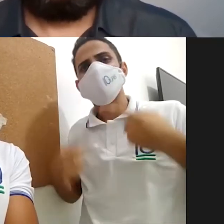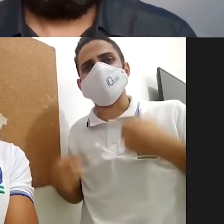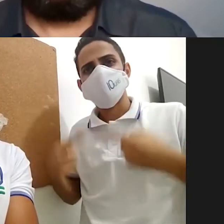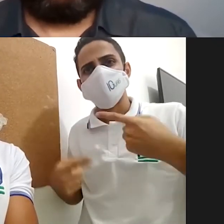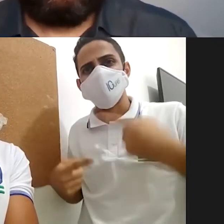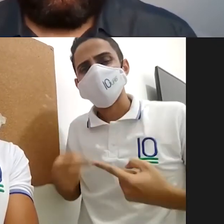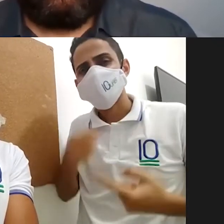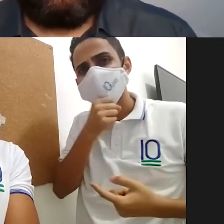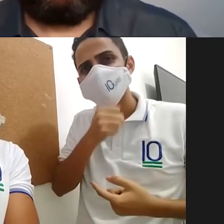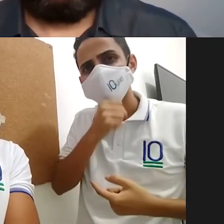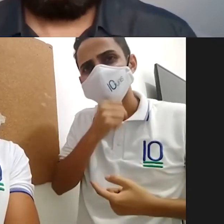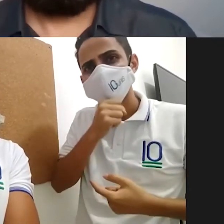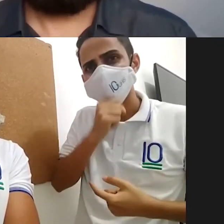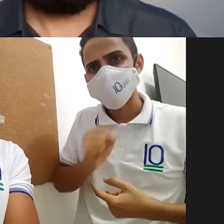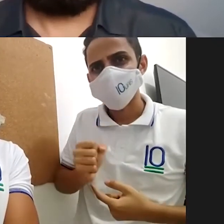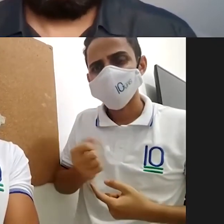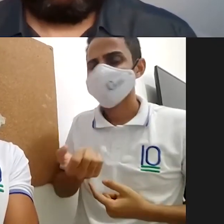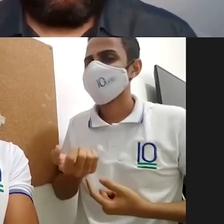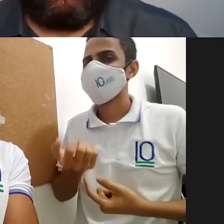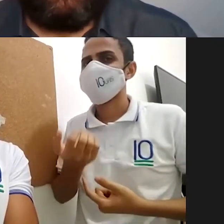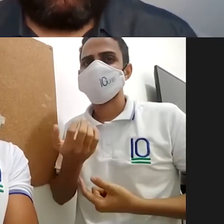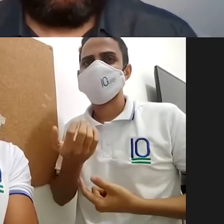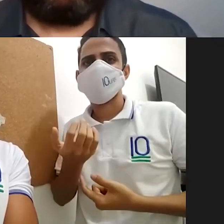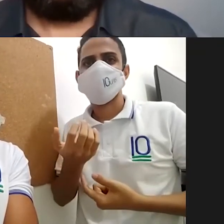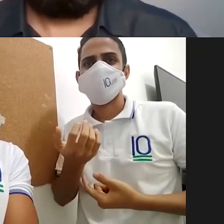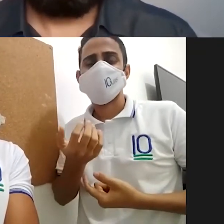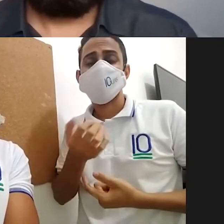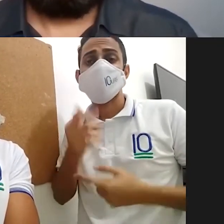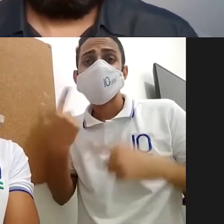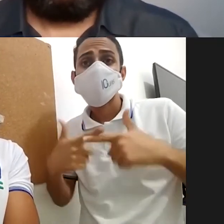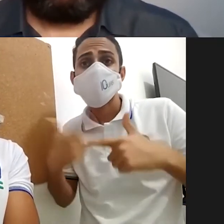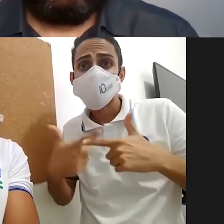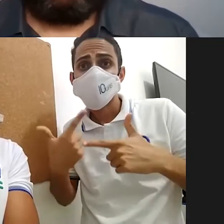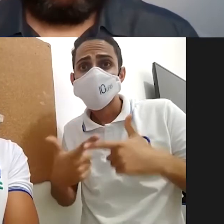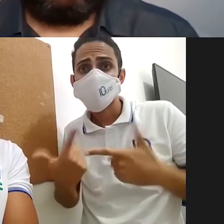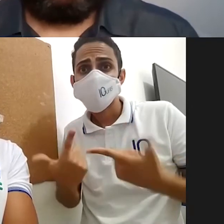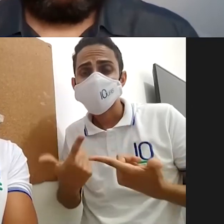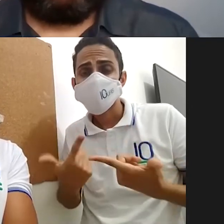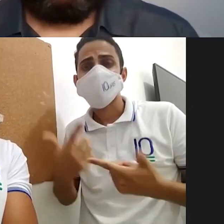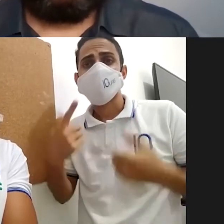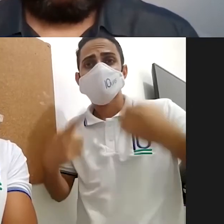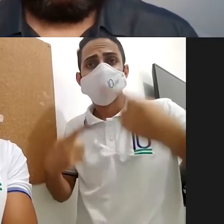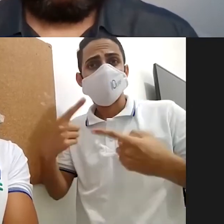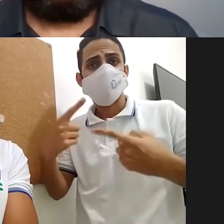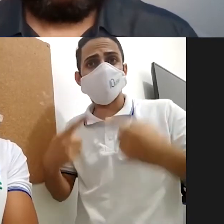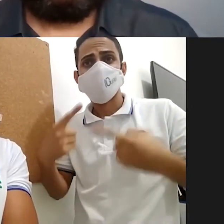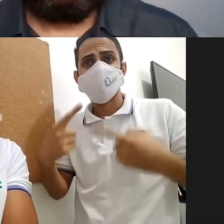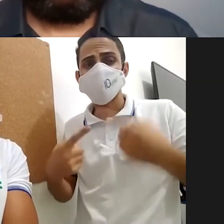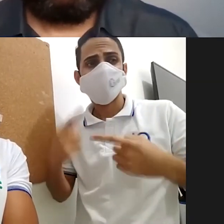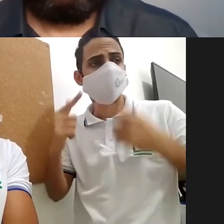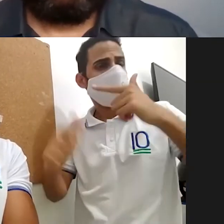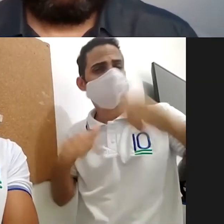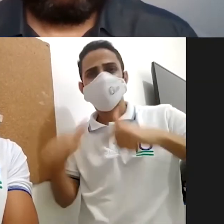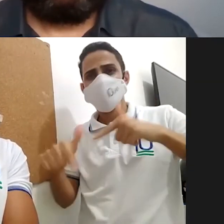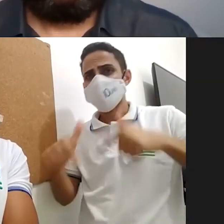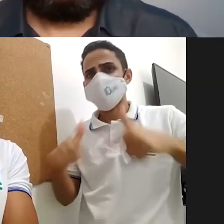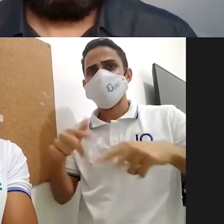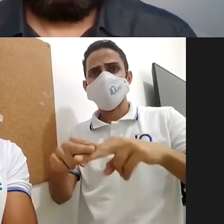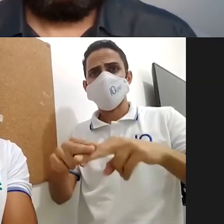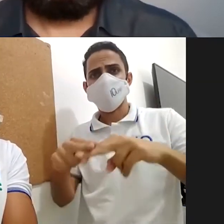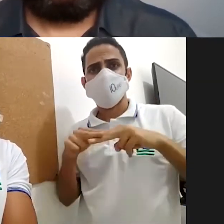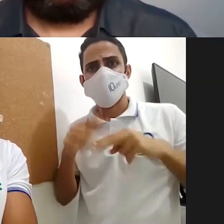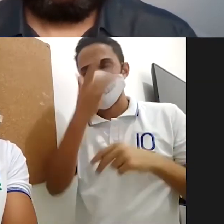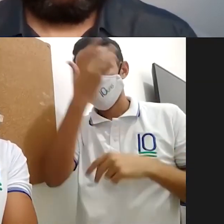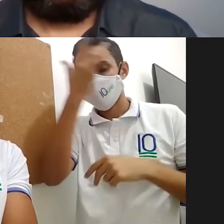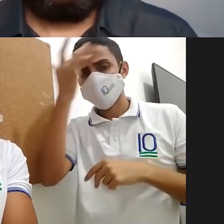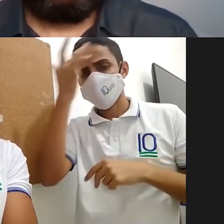é eleito, decide tudo em causa própria, né? Seu próprio interesse que é representado, ele decide sozinho e esquece da